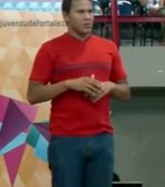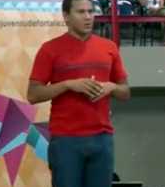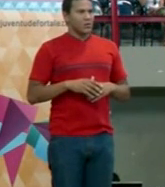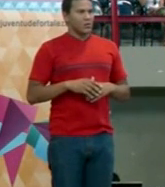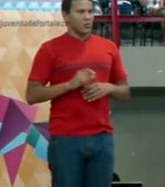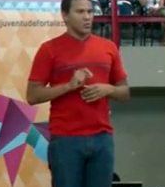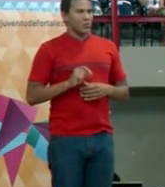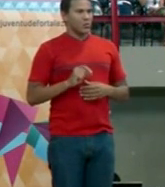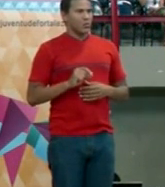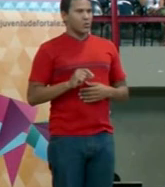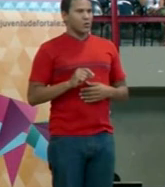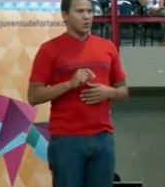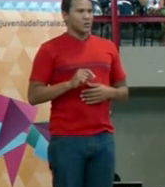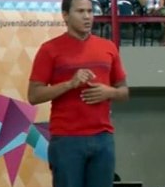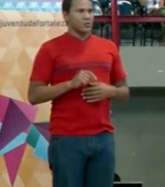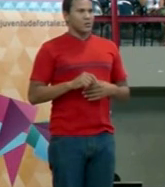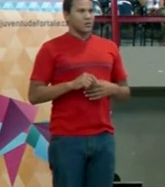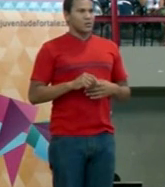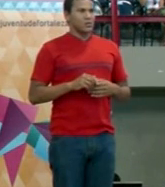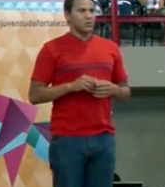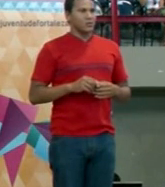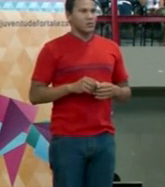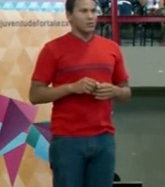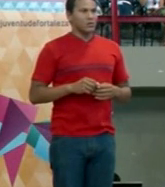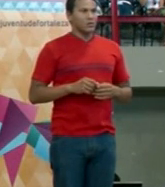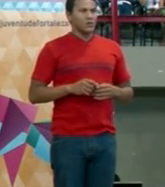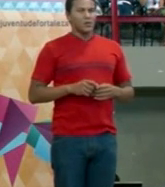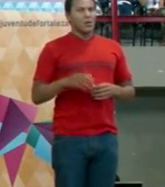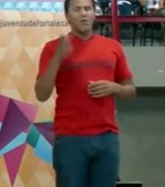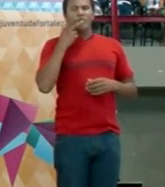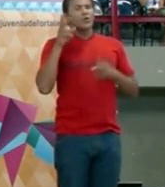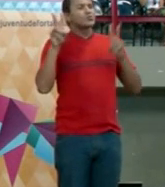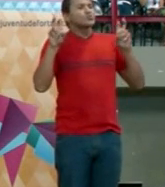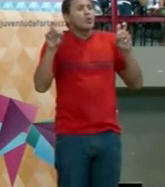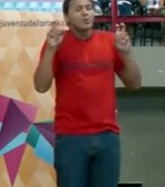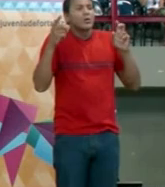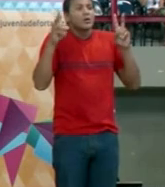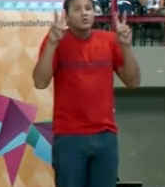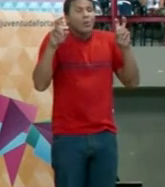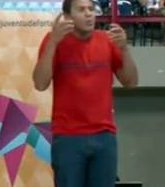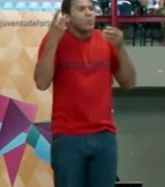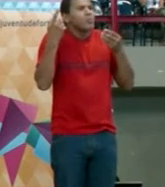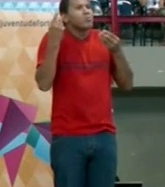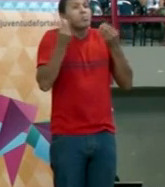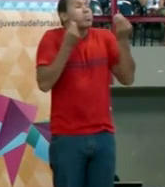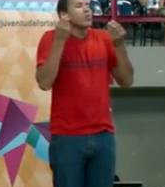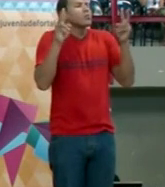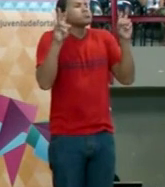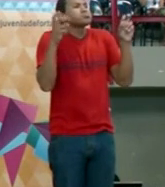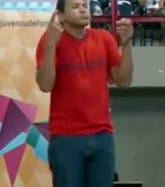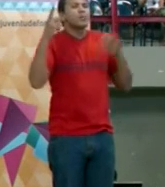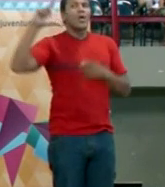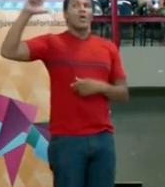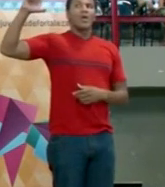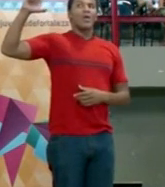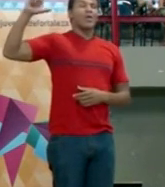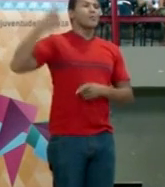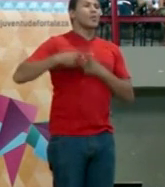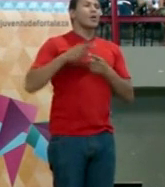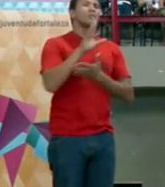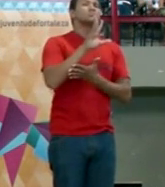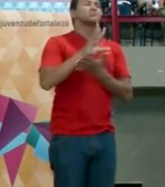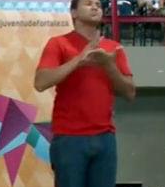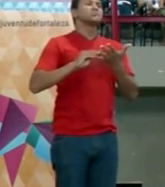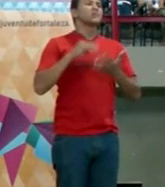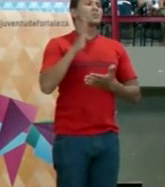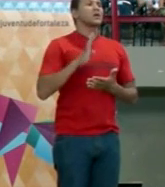sociais. Esse é um dos assuntos importantíssimos para o Enem. A questão da água é outro assunto que a gente